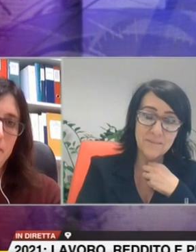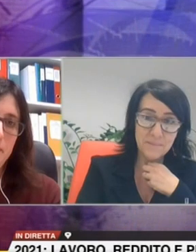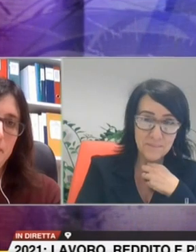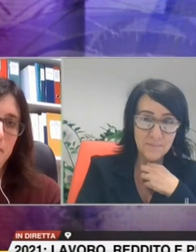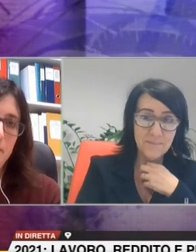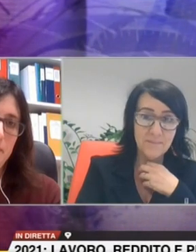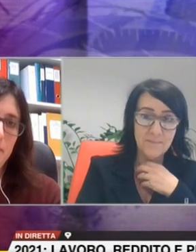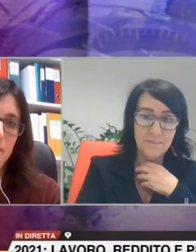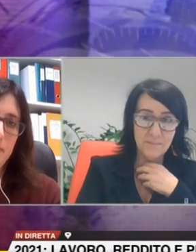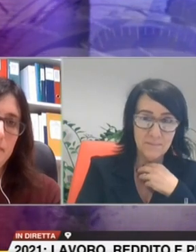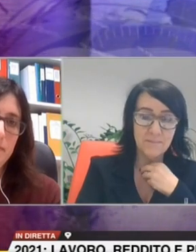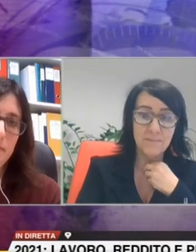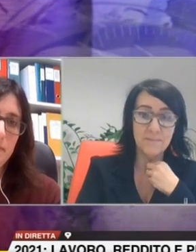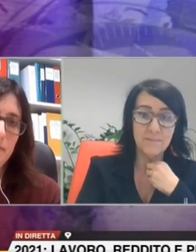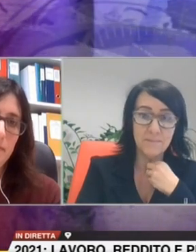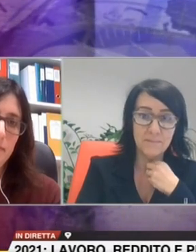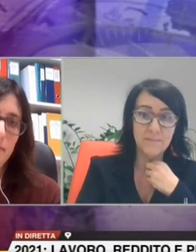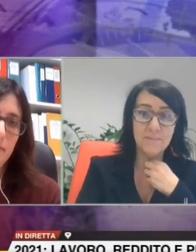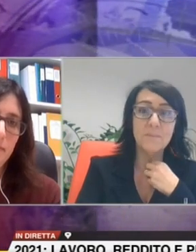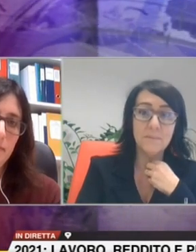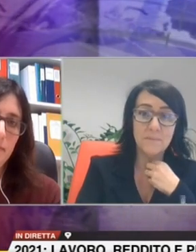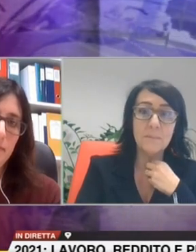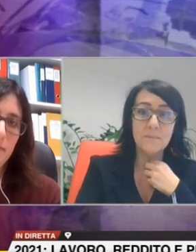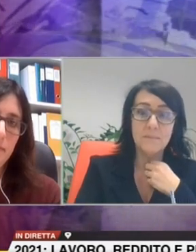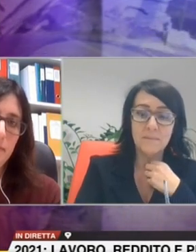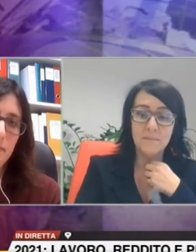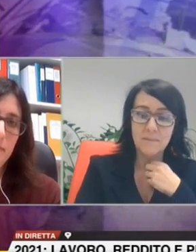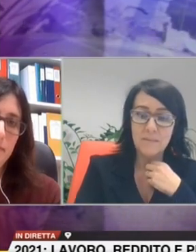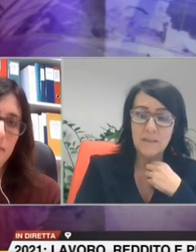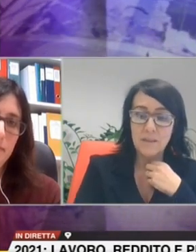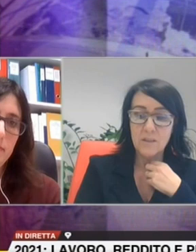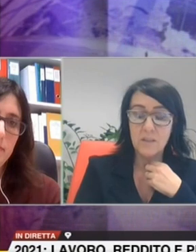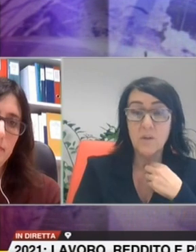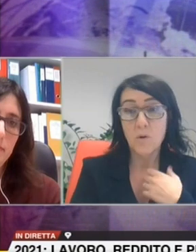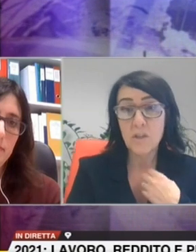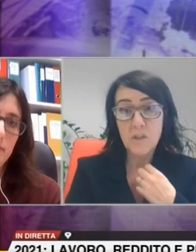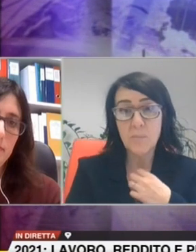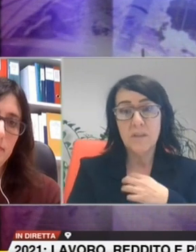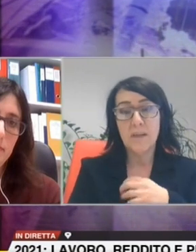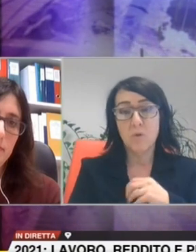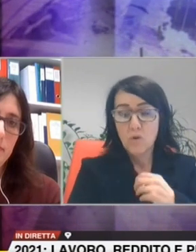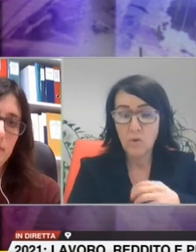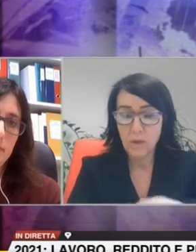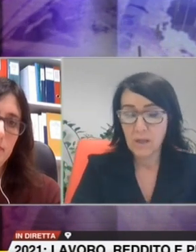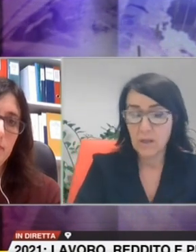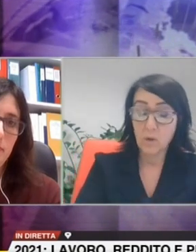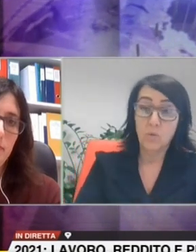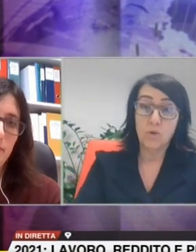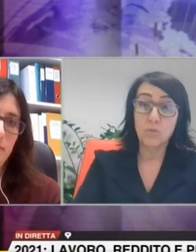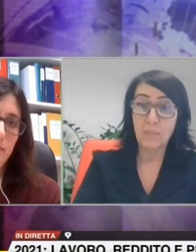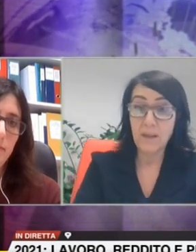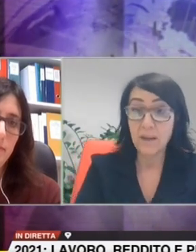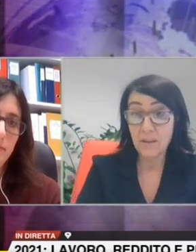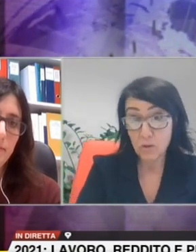nuovi bonus, se ne aveva citato uno in particolare. Sì, quello che ci aspettiamo con